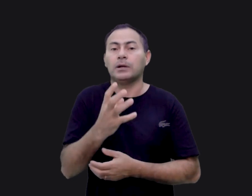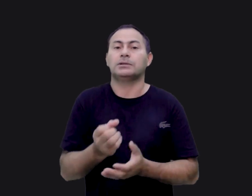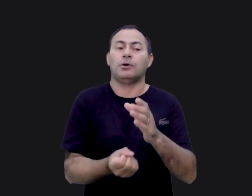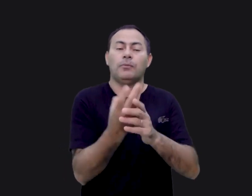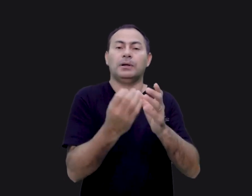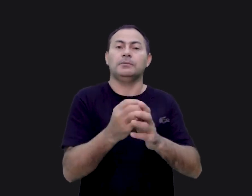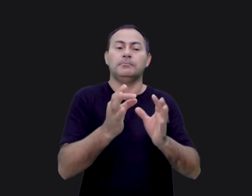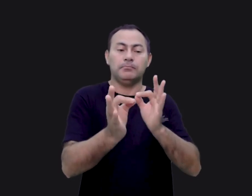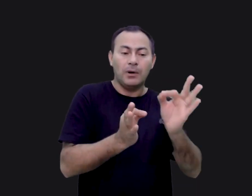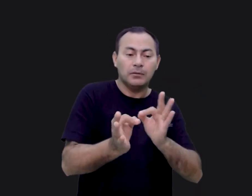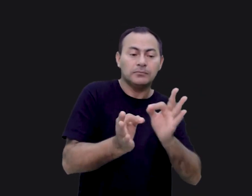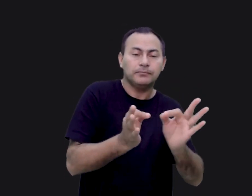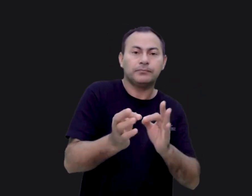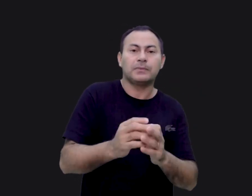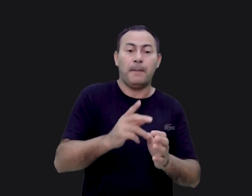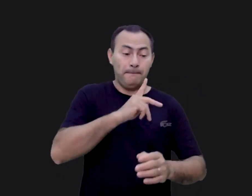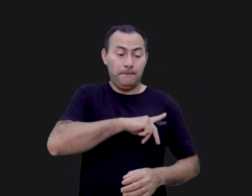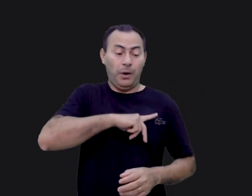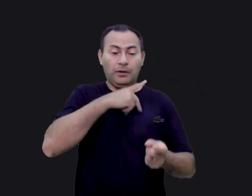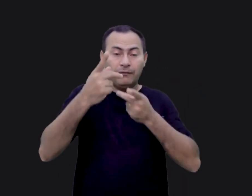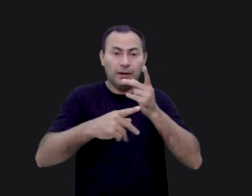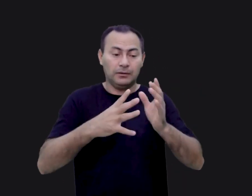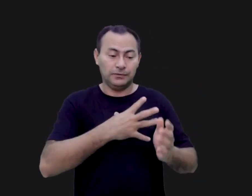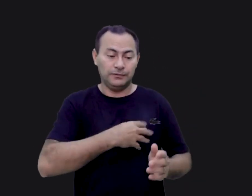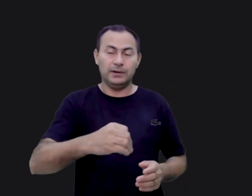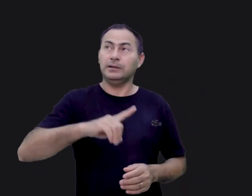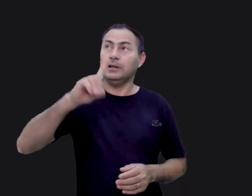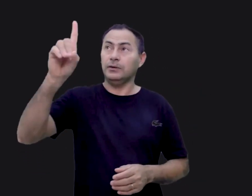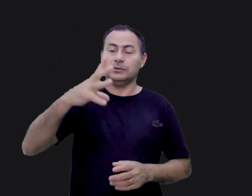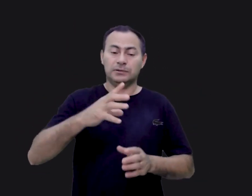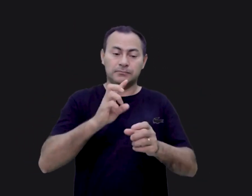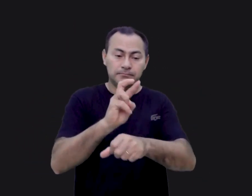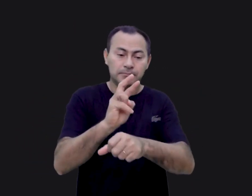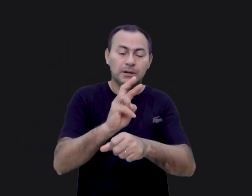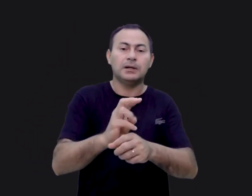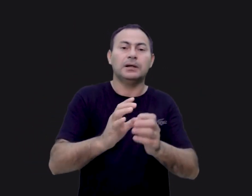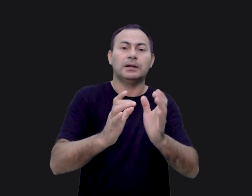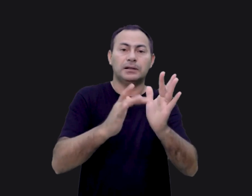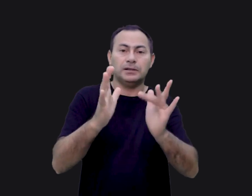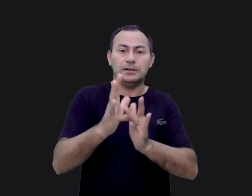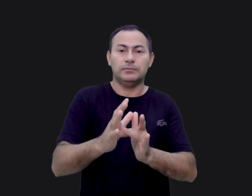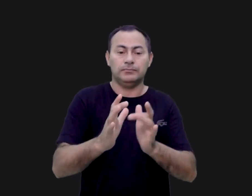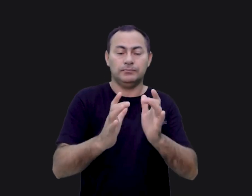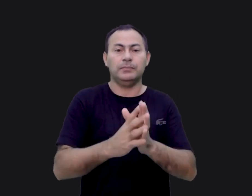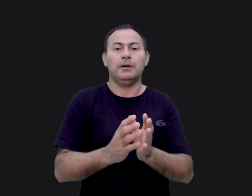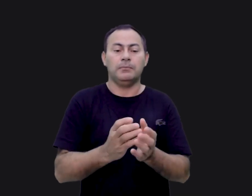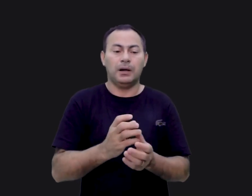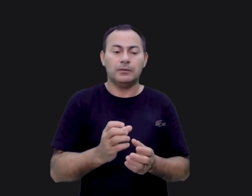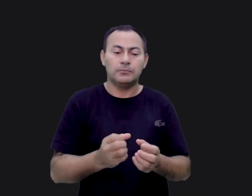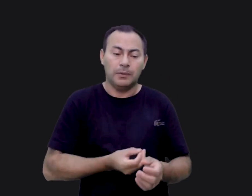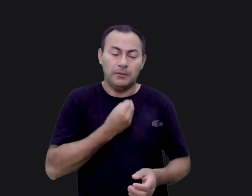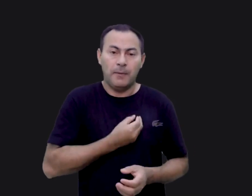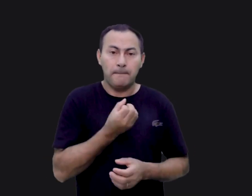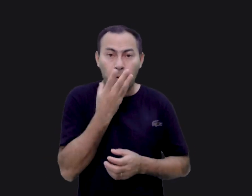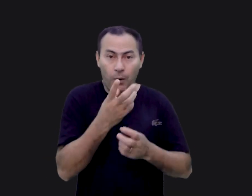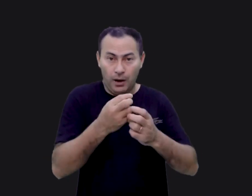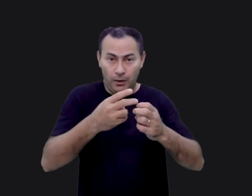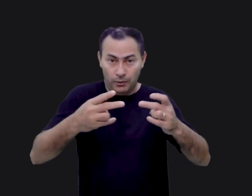andássemos nelas. Paulo afirma que somos feitura de Deus, criados em Cristo Jesus para as boas obras, as quais Deus preparou para